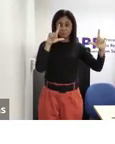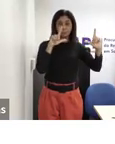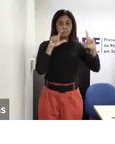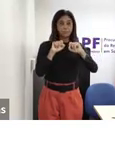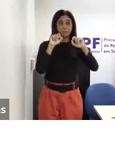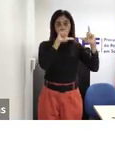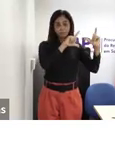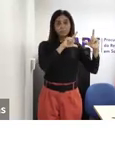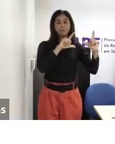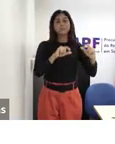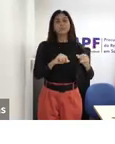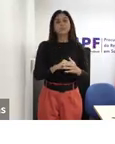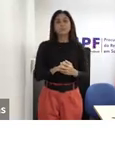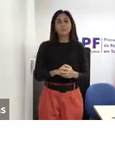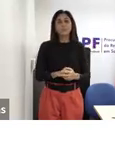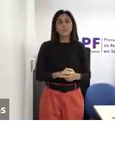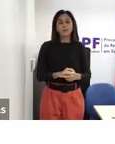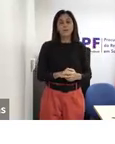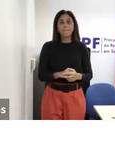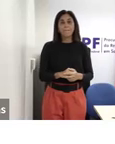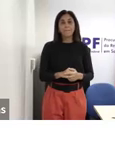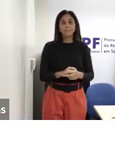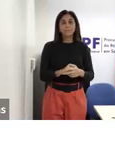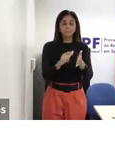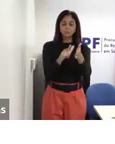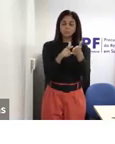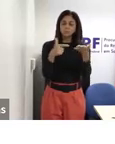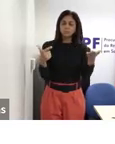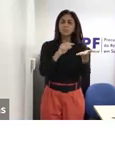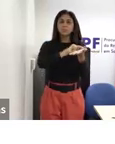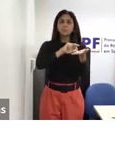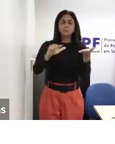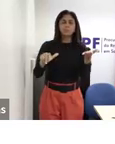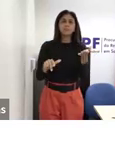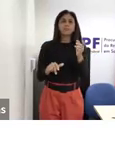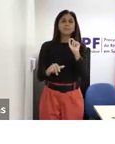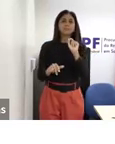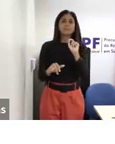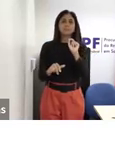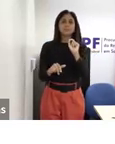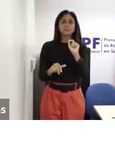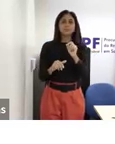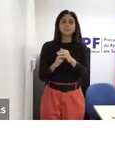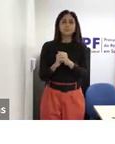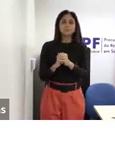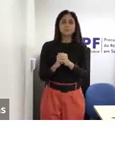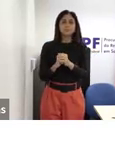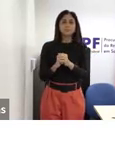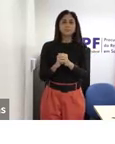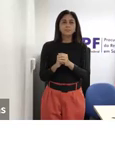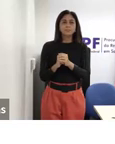jornais para nós vermos Como é que os criminosos fazem isso vemos um exemplo típico da técnica já